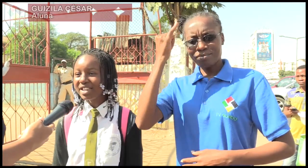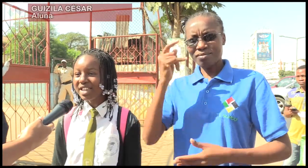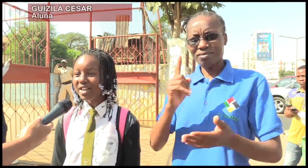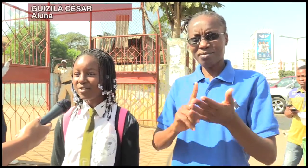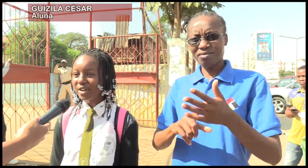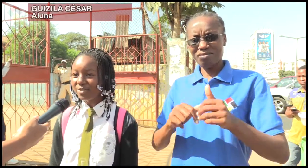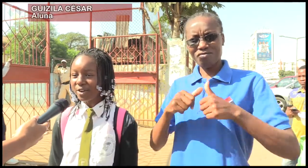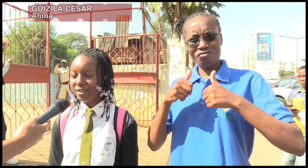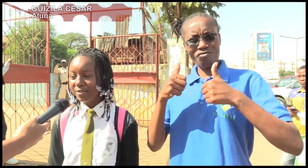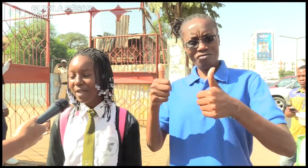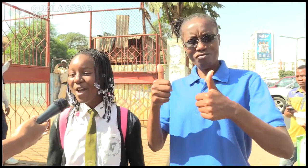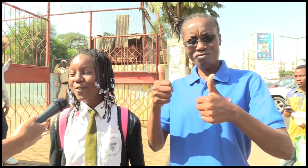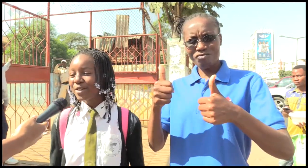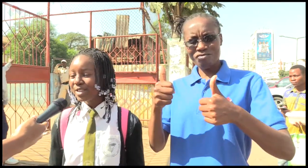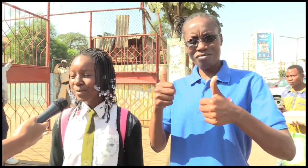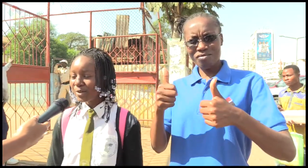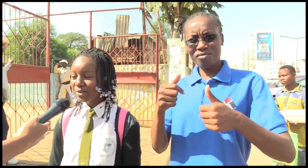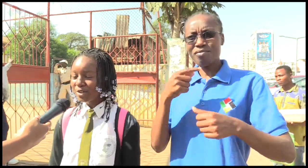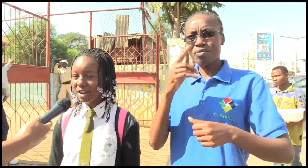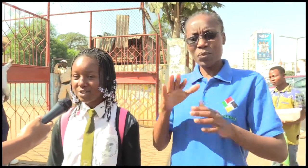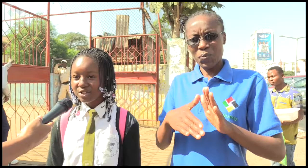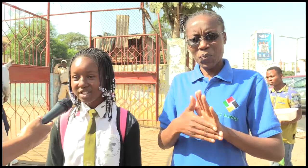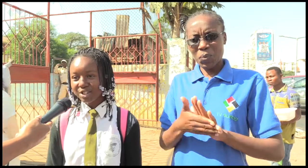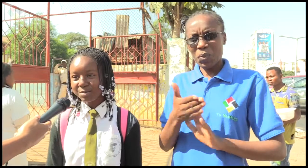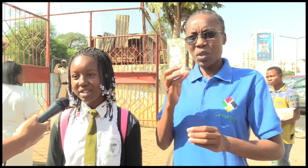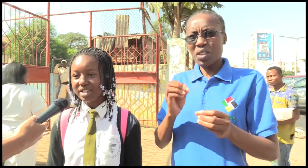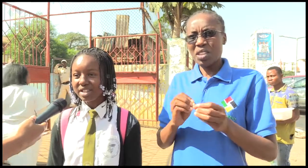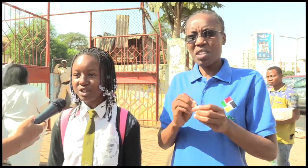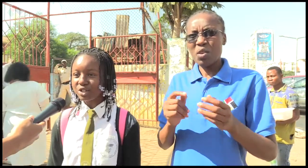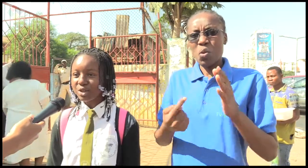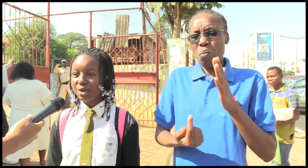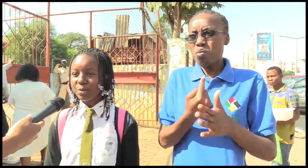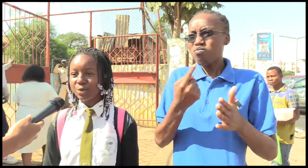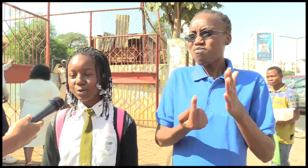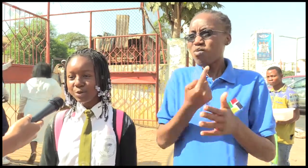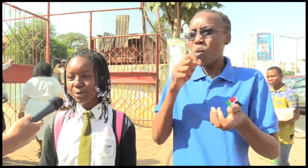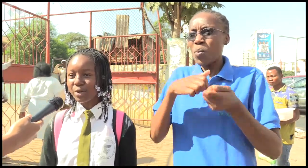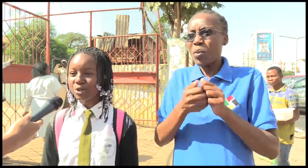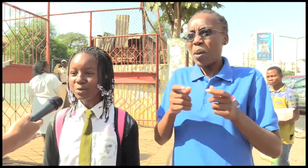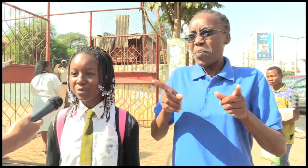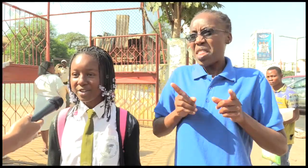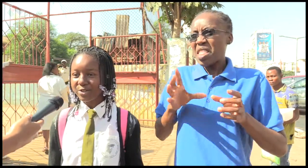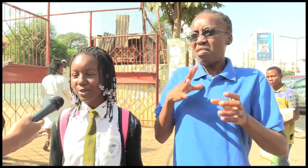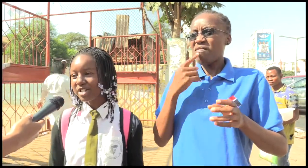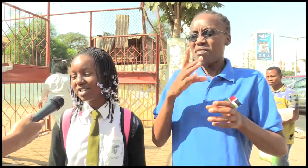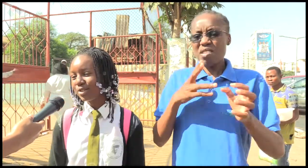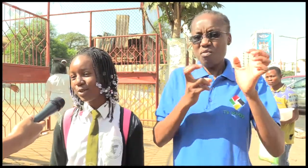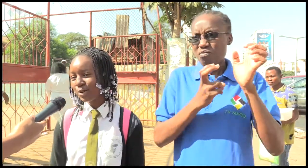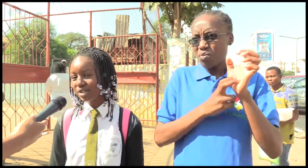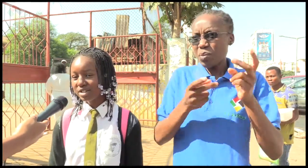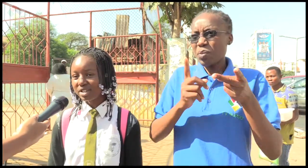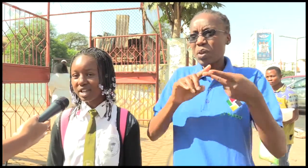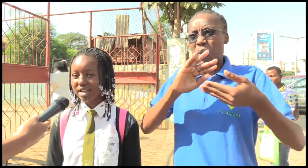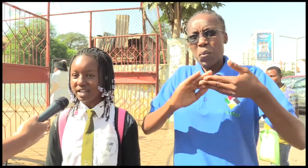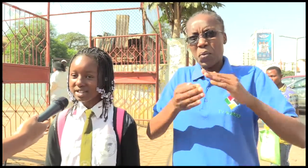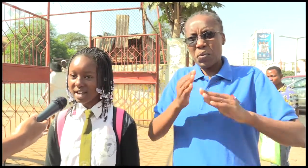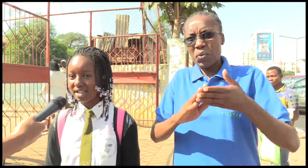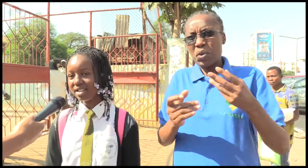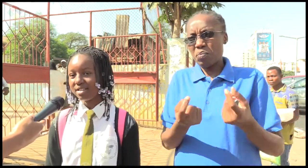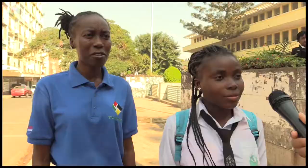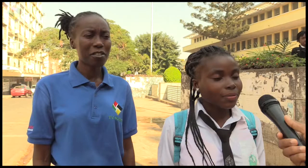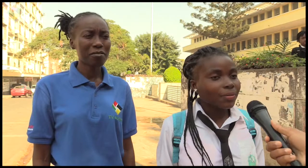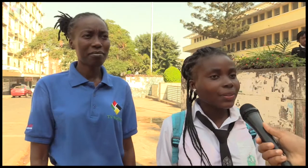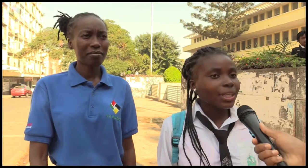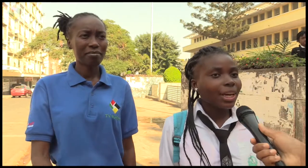porque foi uma diminuição das meninas, muito pelos professores, entre outros, na